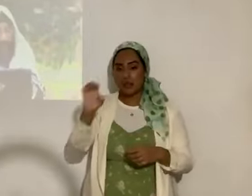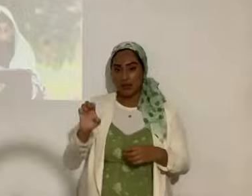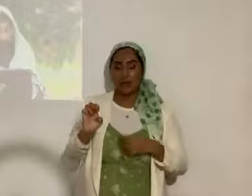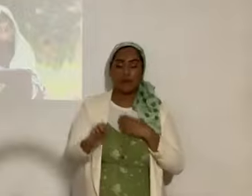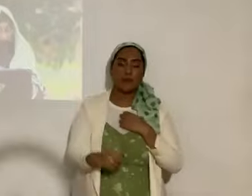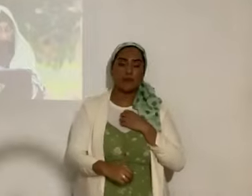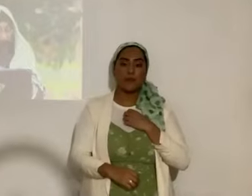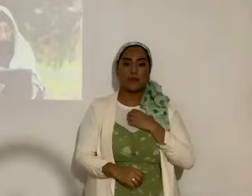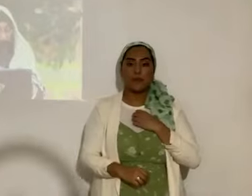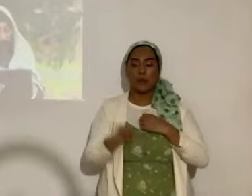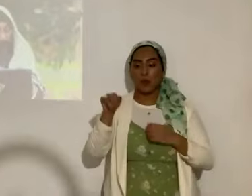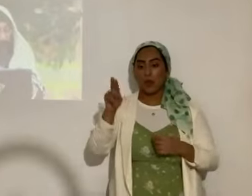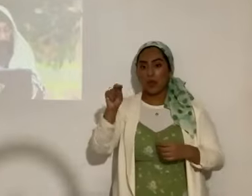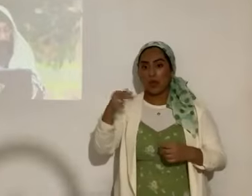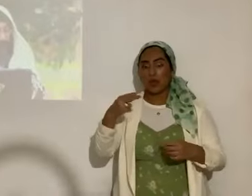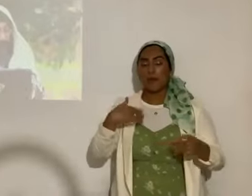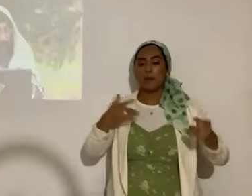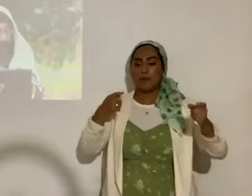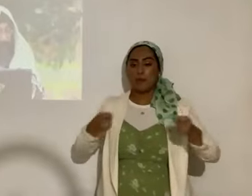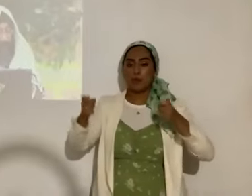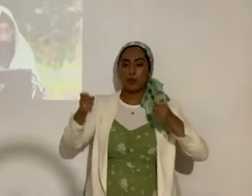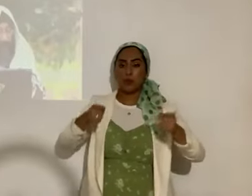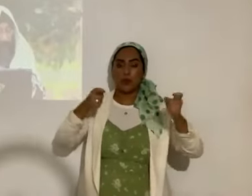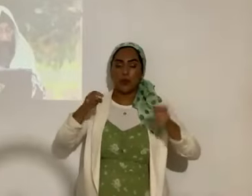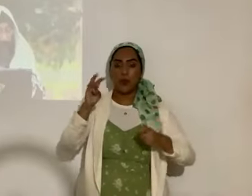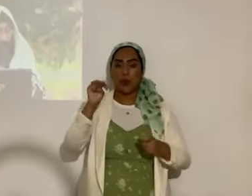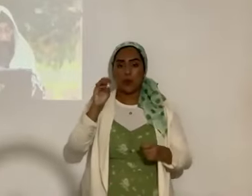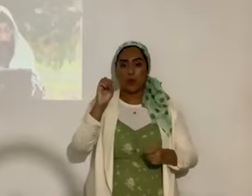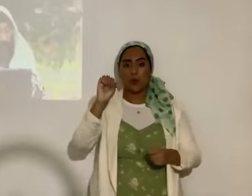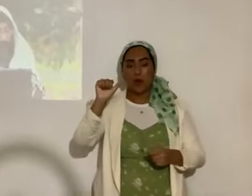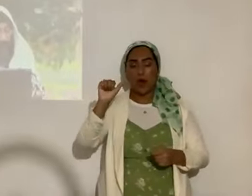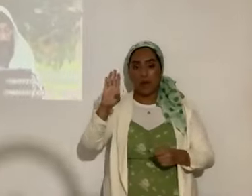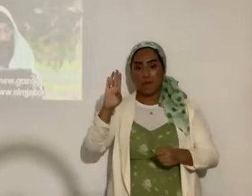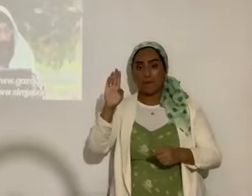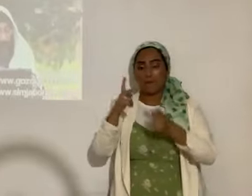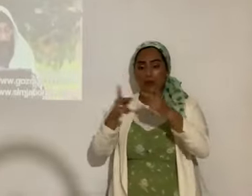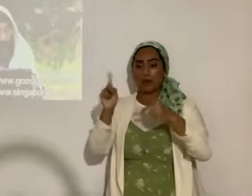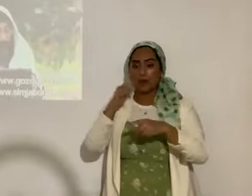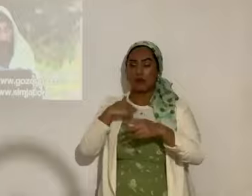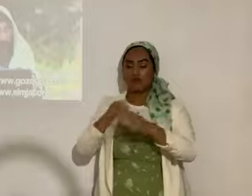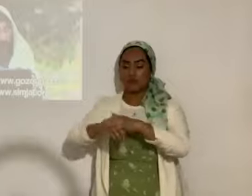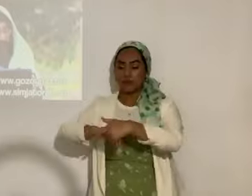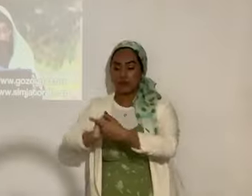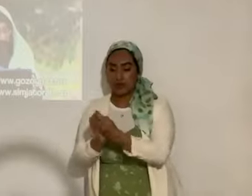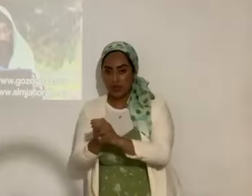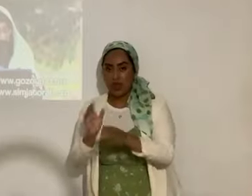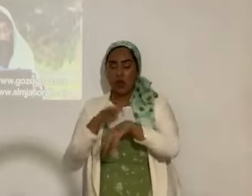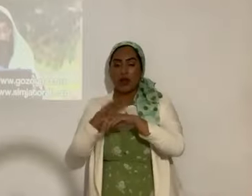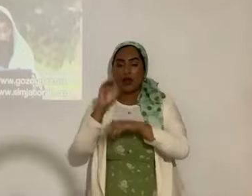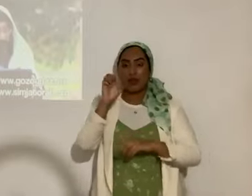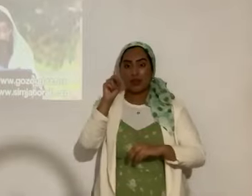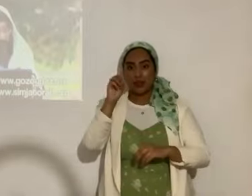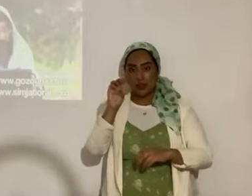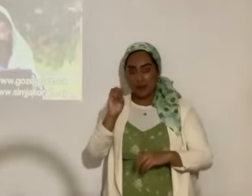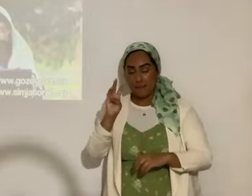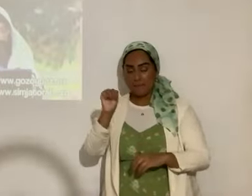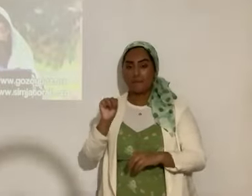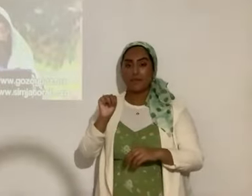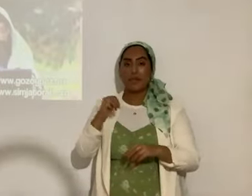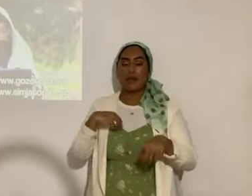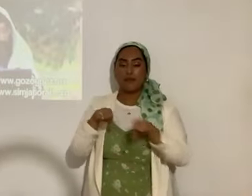fortaleza de es mi legislador la vasija para lavarme sobre Don echaré mi calzado me